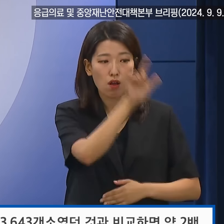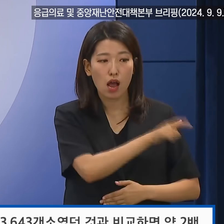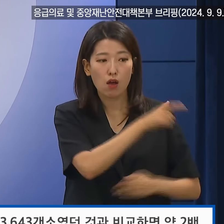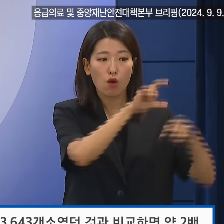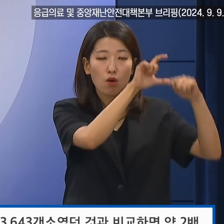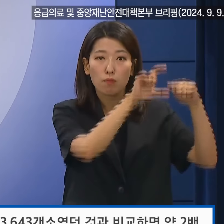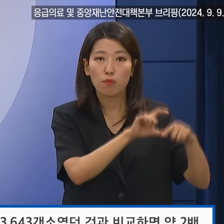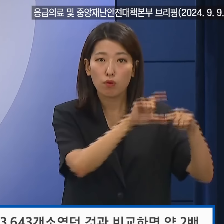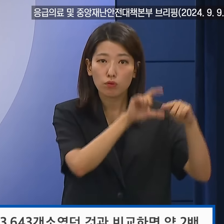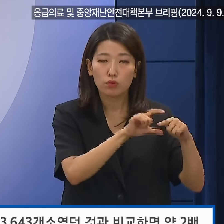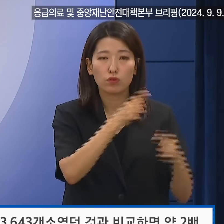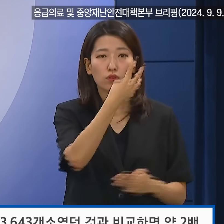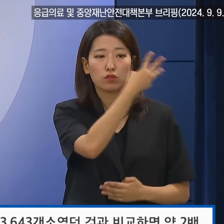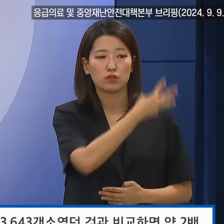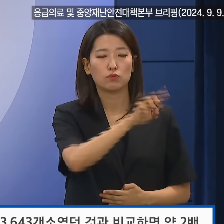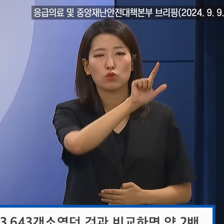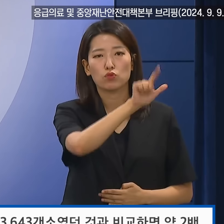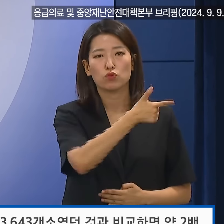일평균